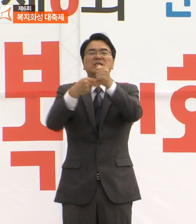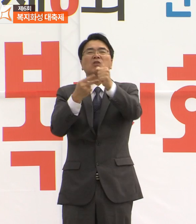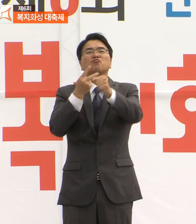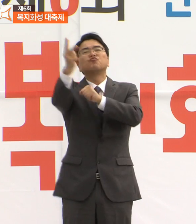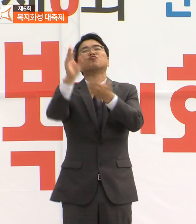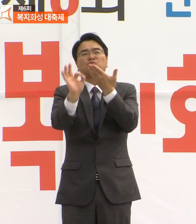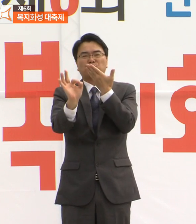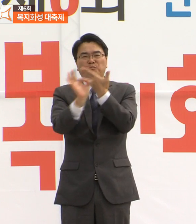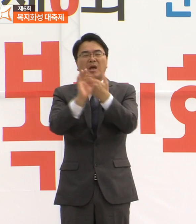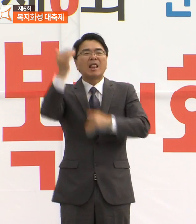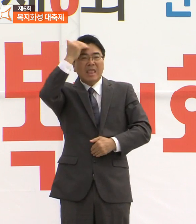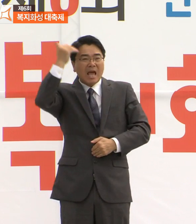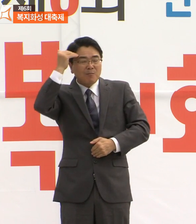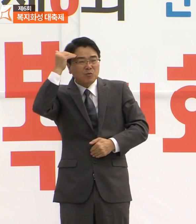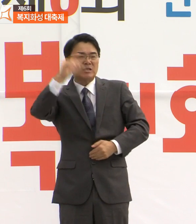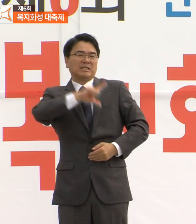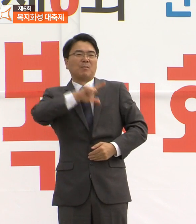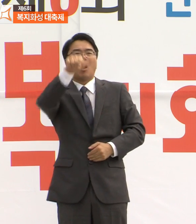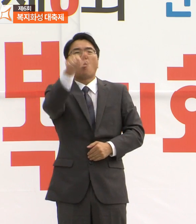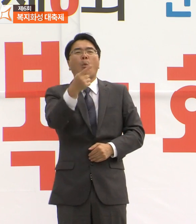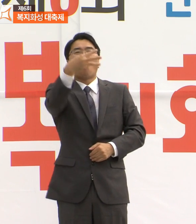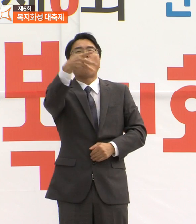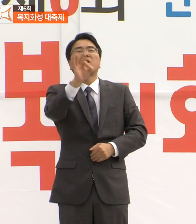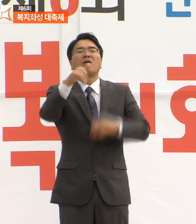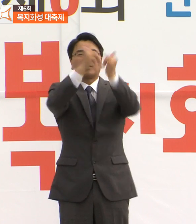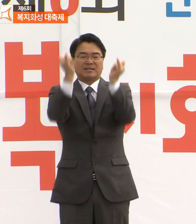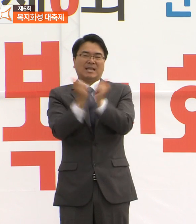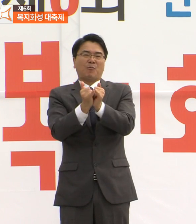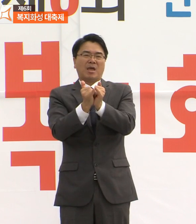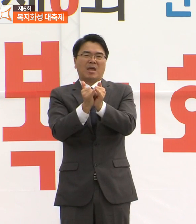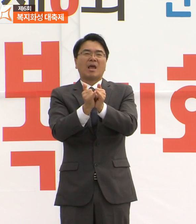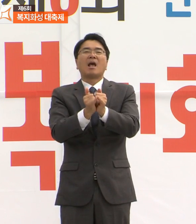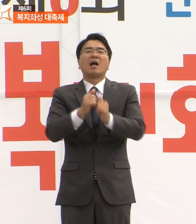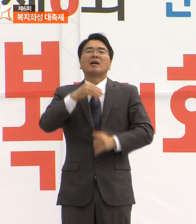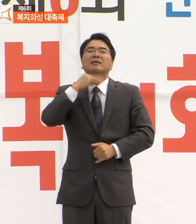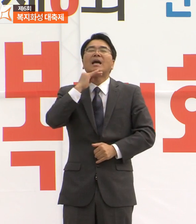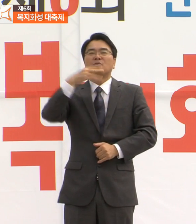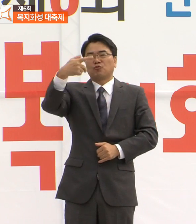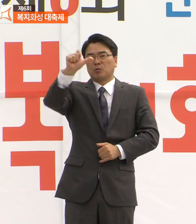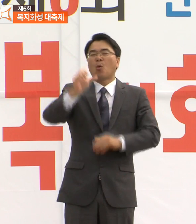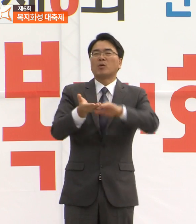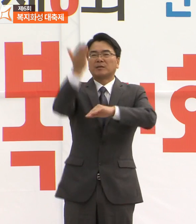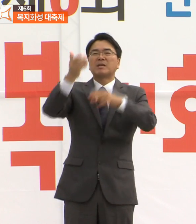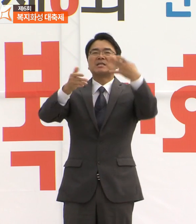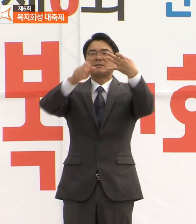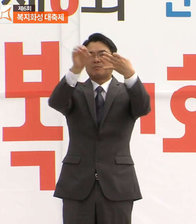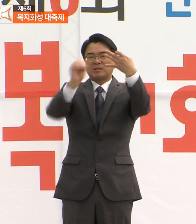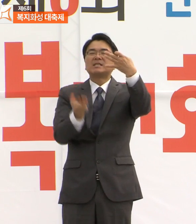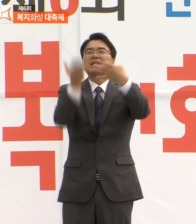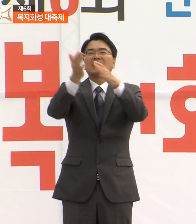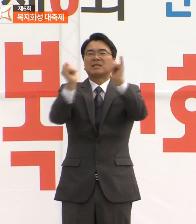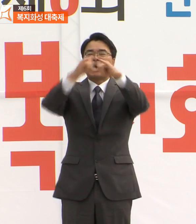2년 이후에 고령 사회로 접어듭니다. 그 아까도 말씀드렸듯이 노인 빈곤율 1위, 그 결과는 노인 자살률